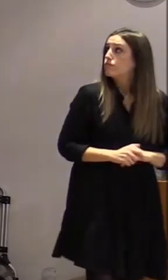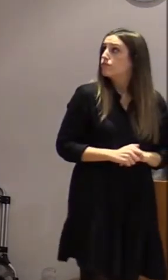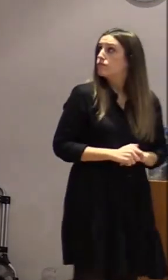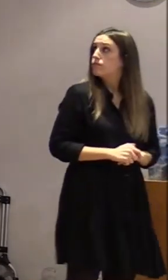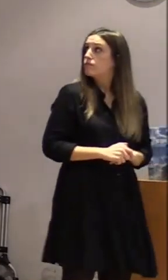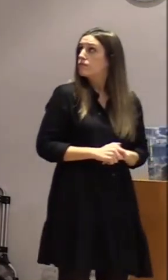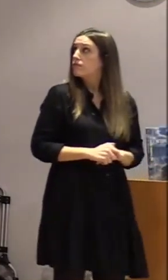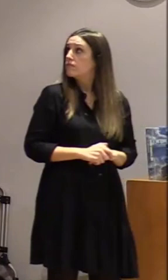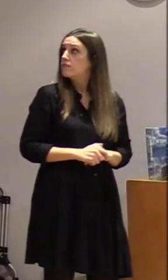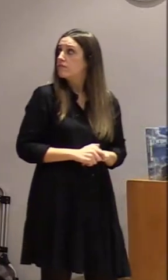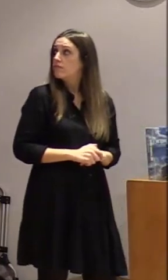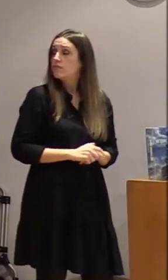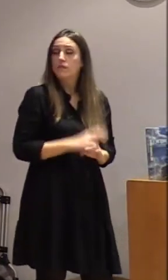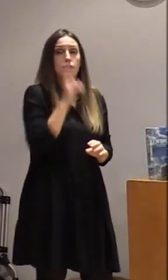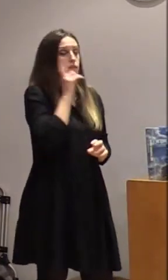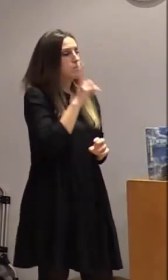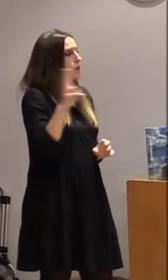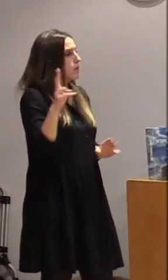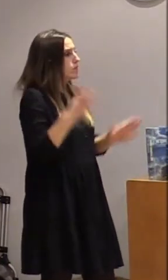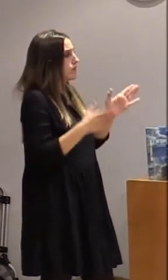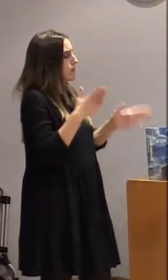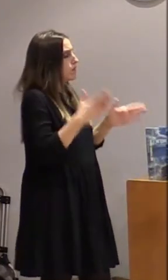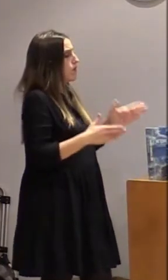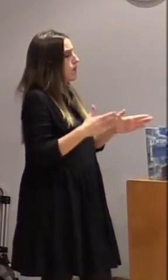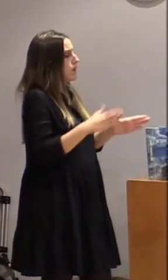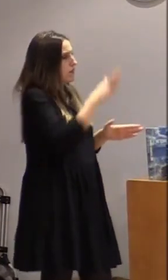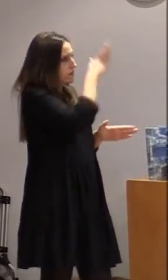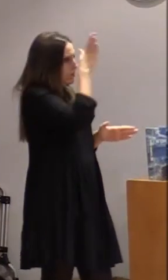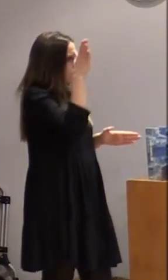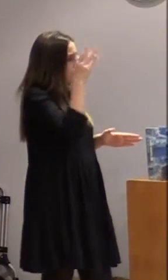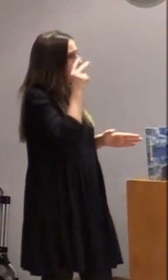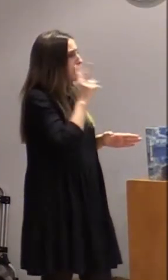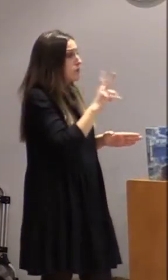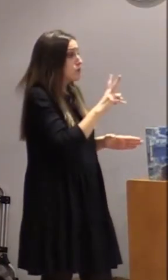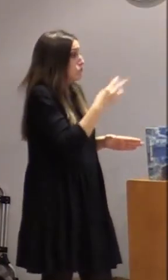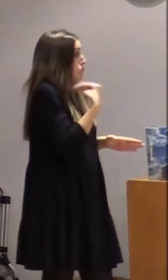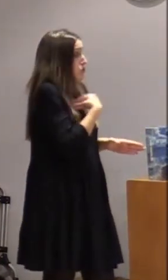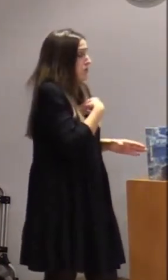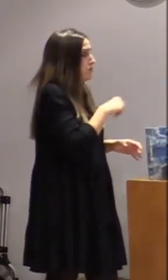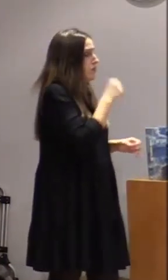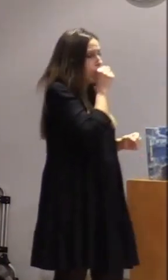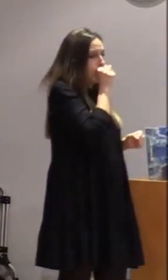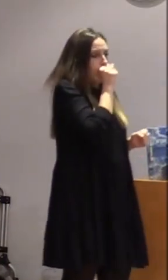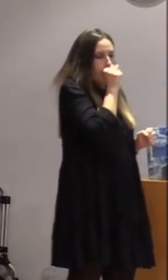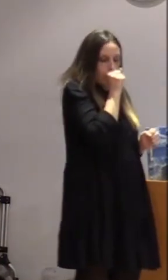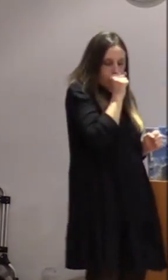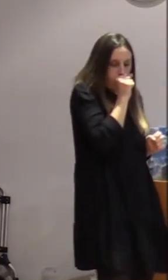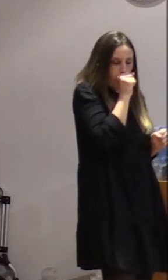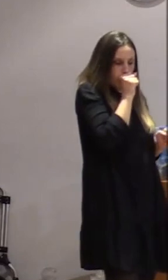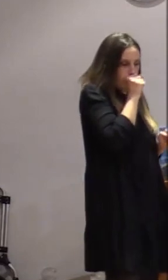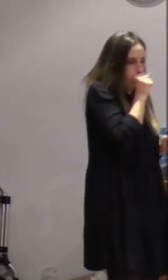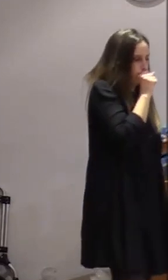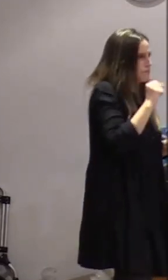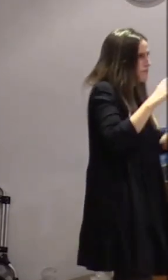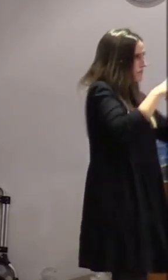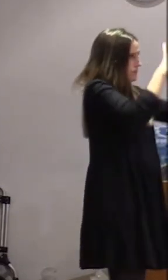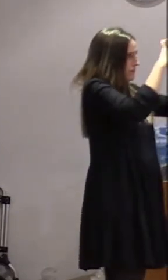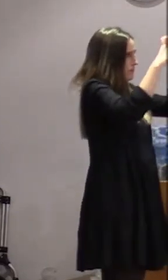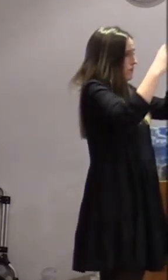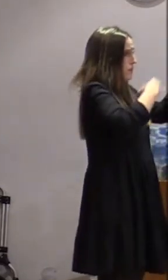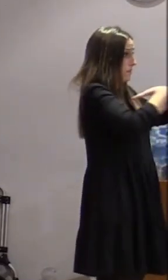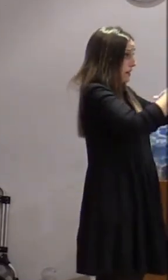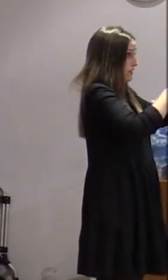Bien, vemos el del verano y vemos exactamente lo mismo, una gran nube blanca,